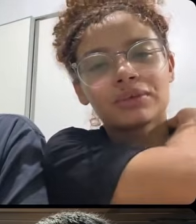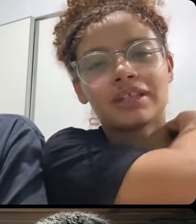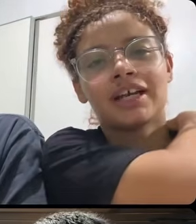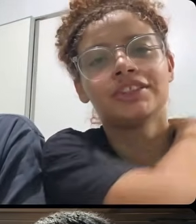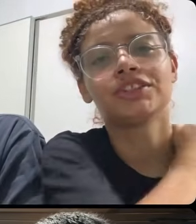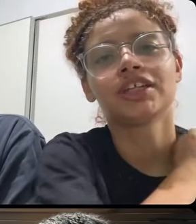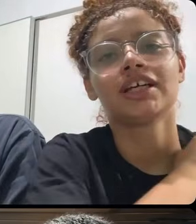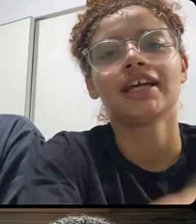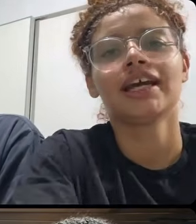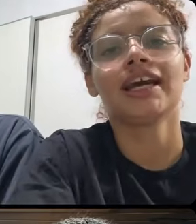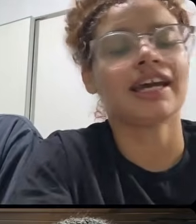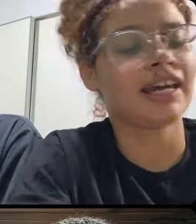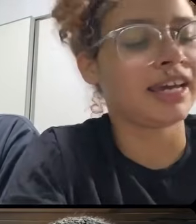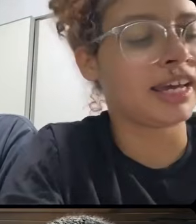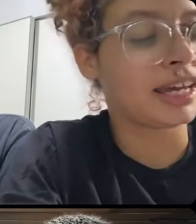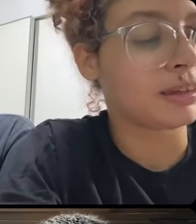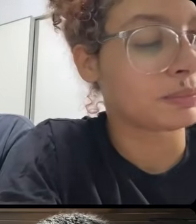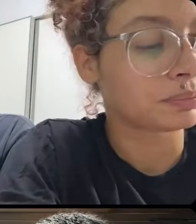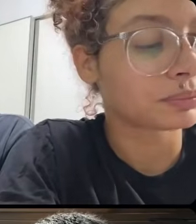muita dificuldade.